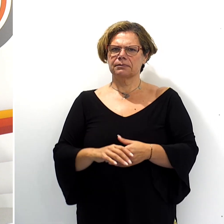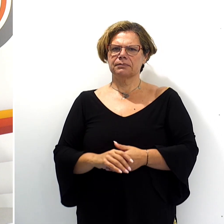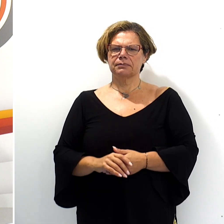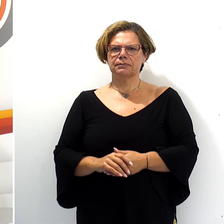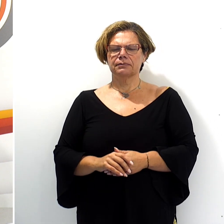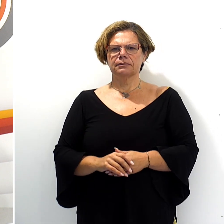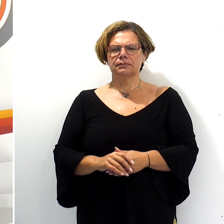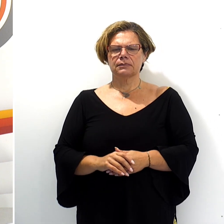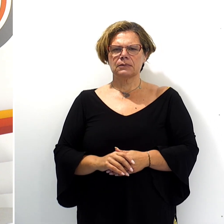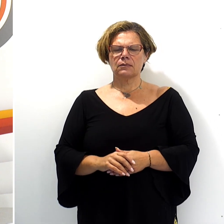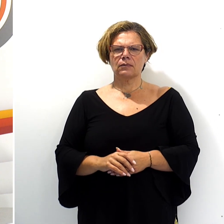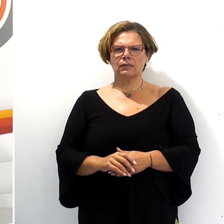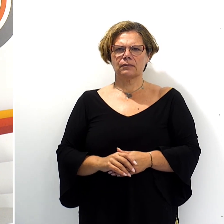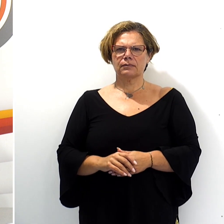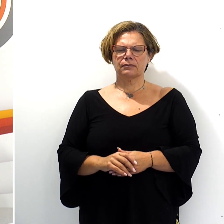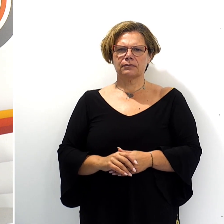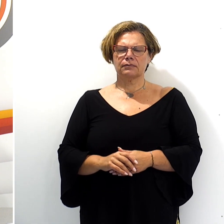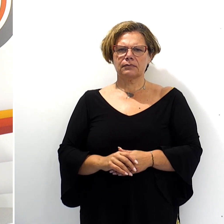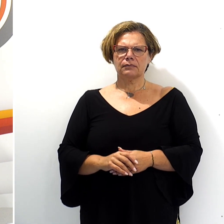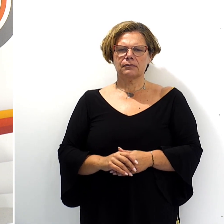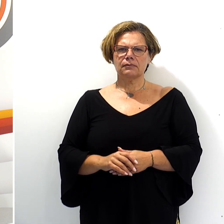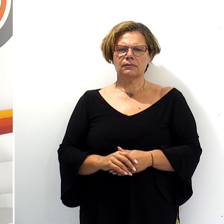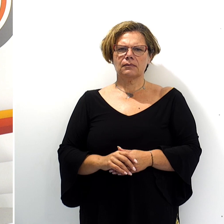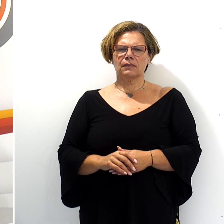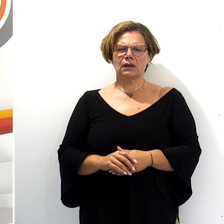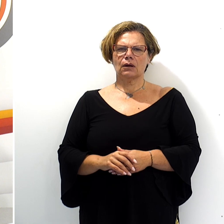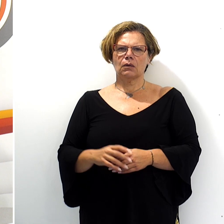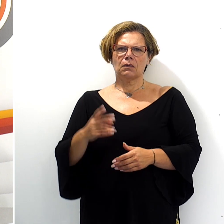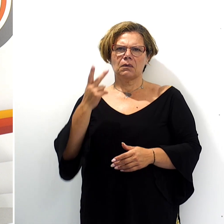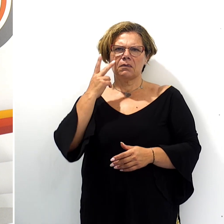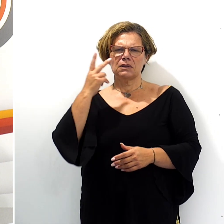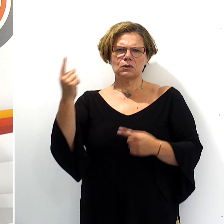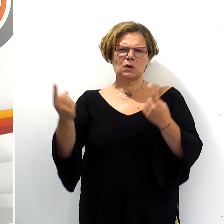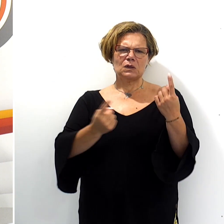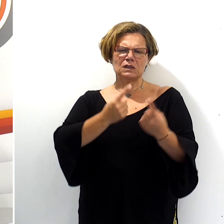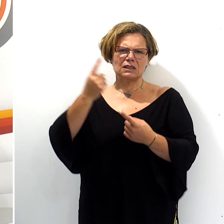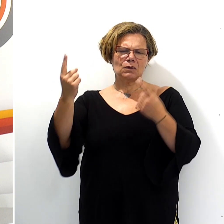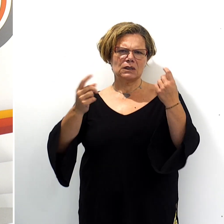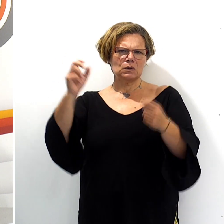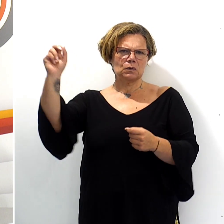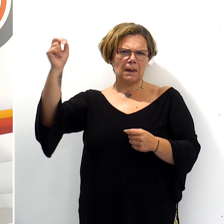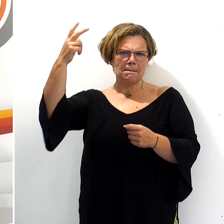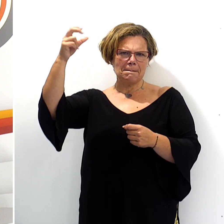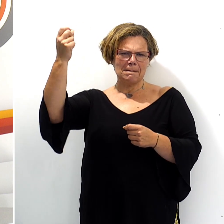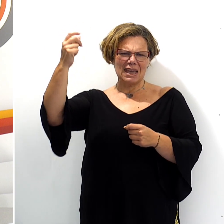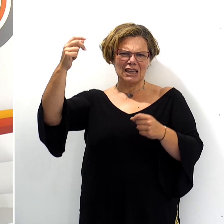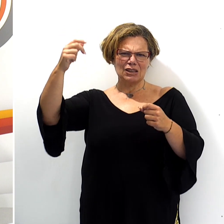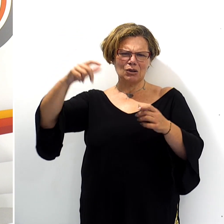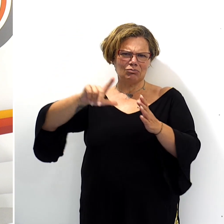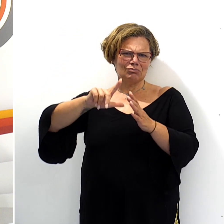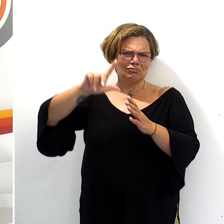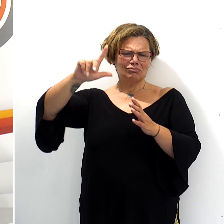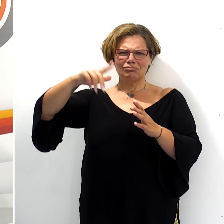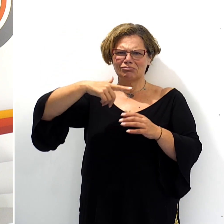ospitarli considerato il quadro meteo generale la protezione civile regionale